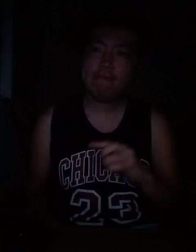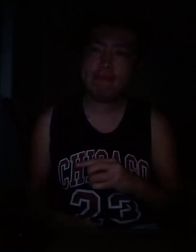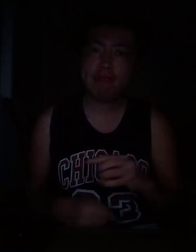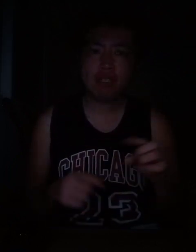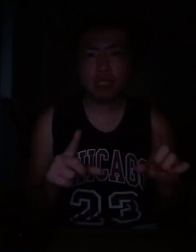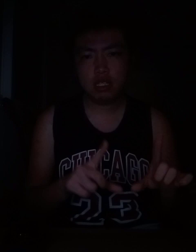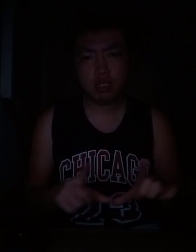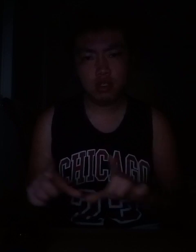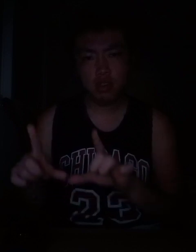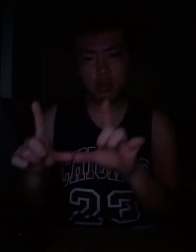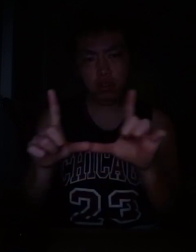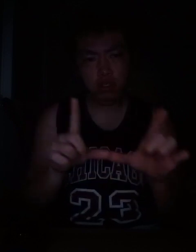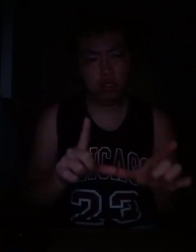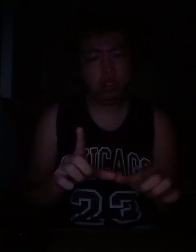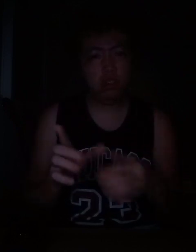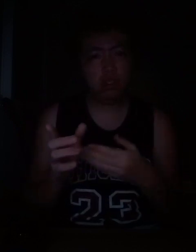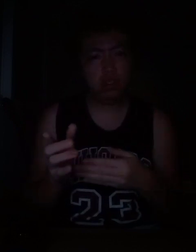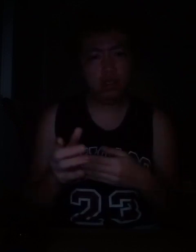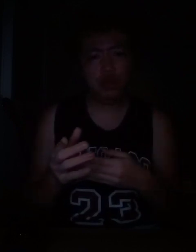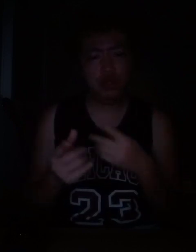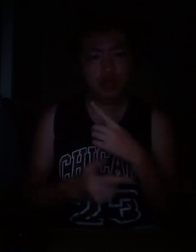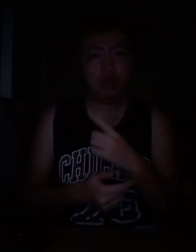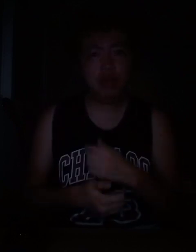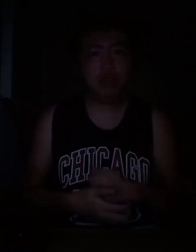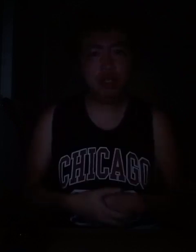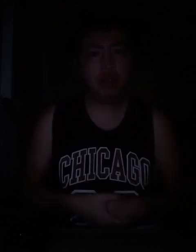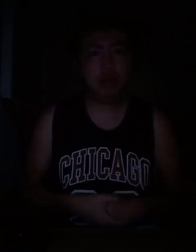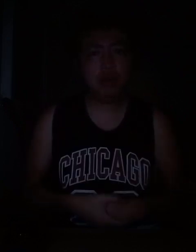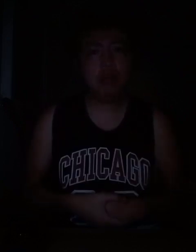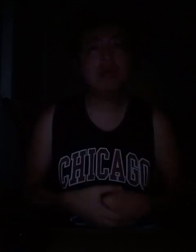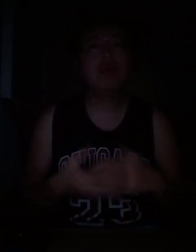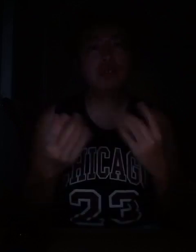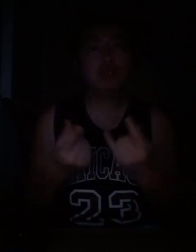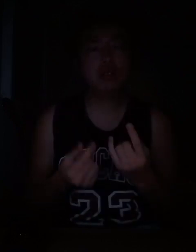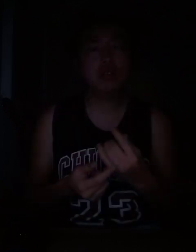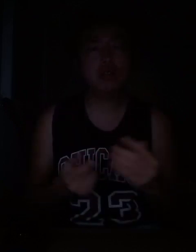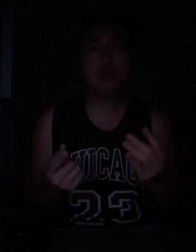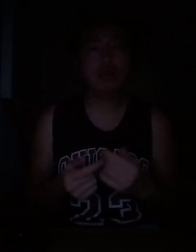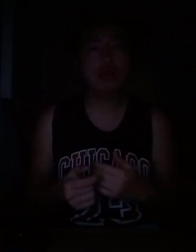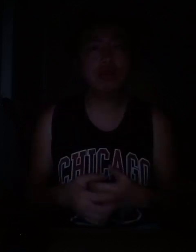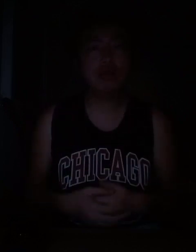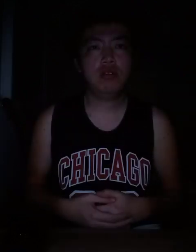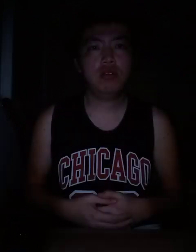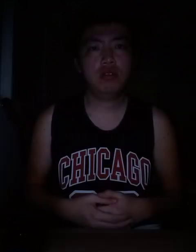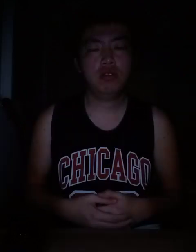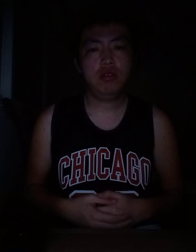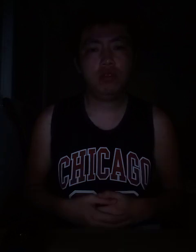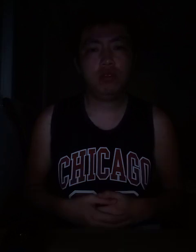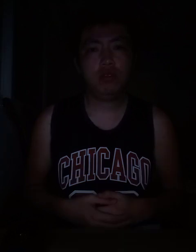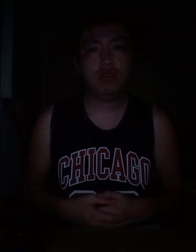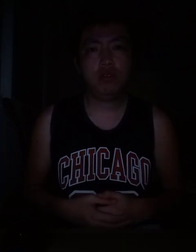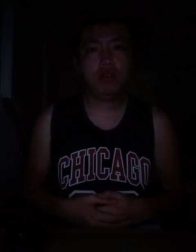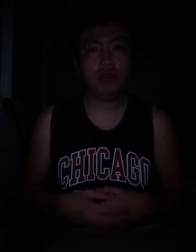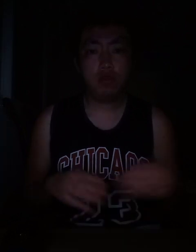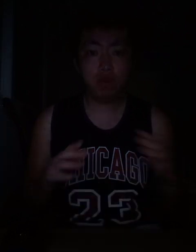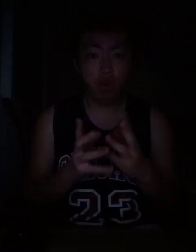세상의 어떤 드라이빙을 완성하다. The First Crown. 올 여름도